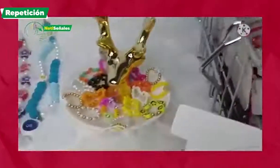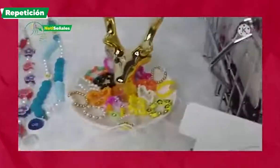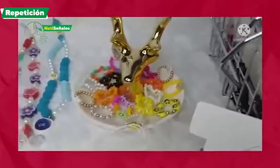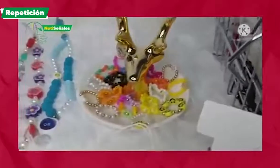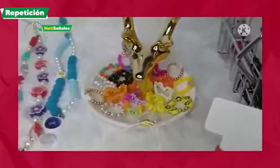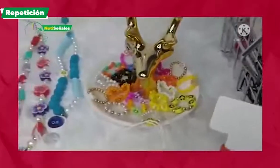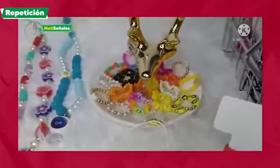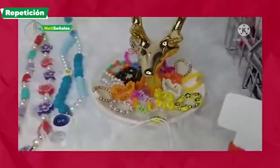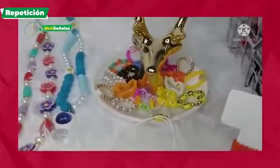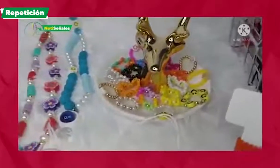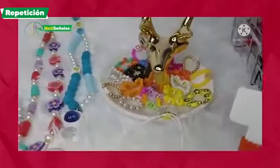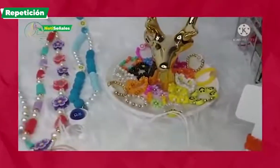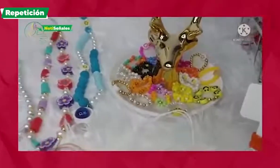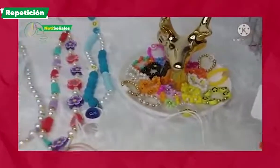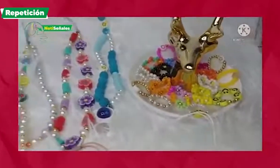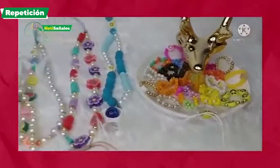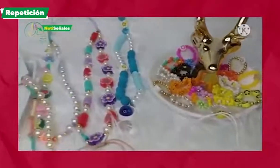la de